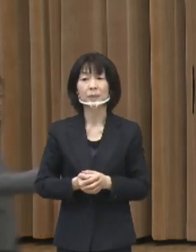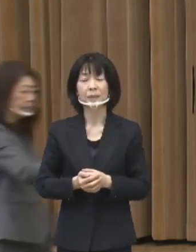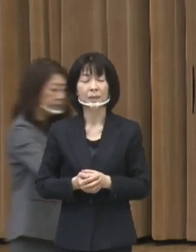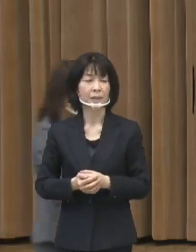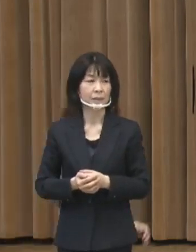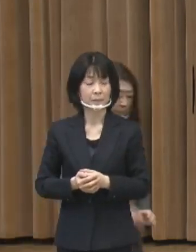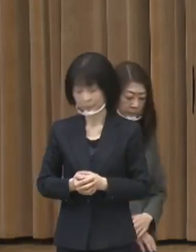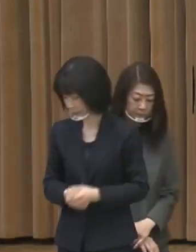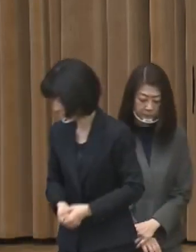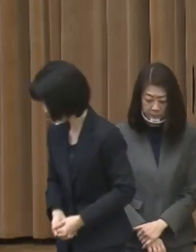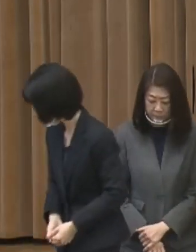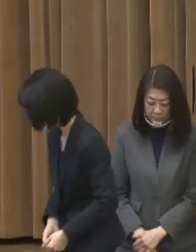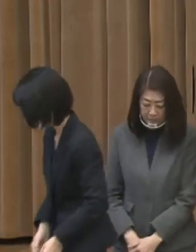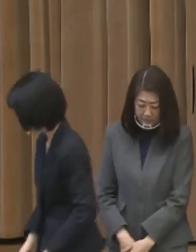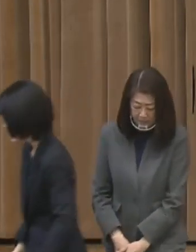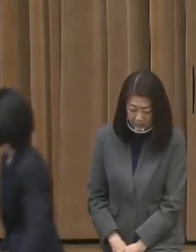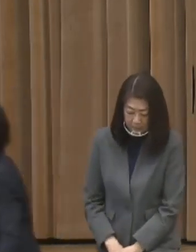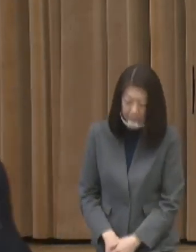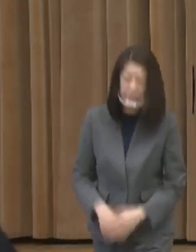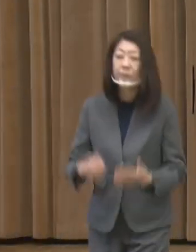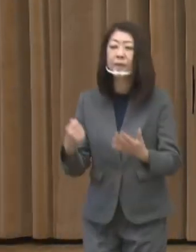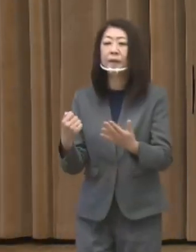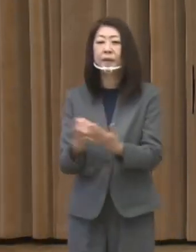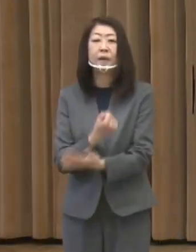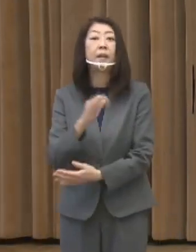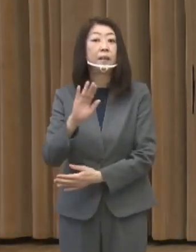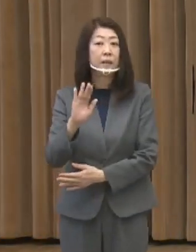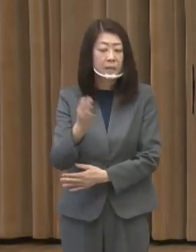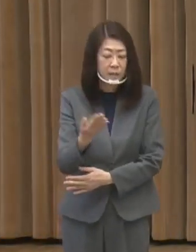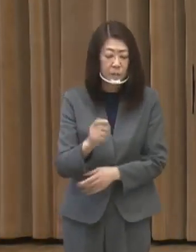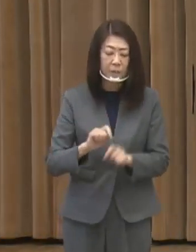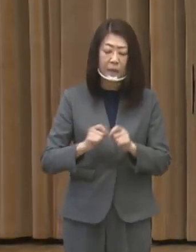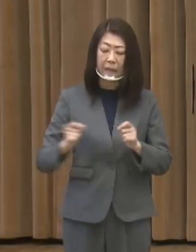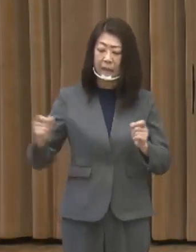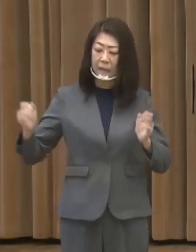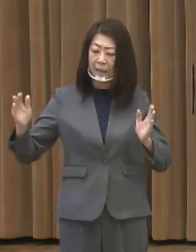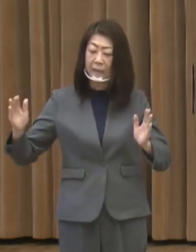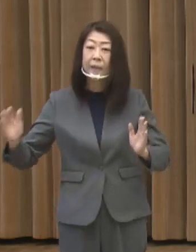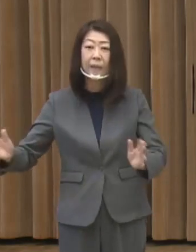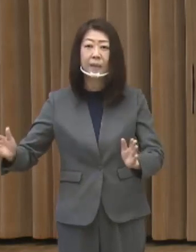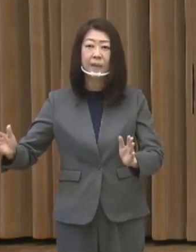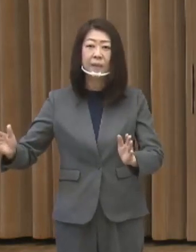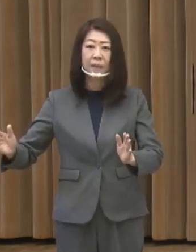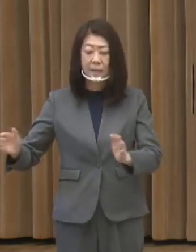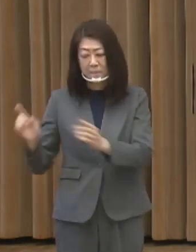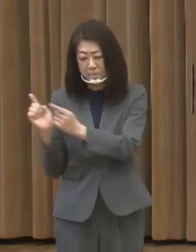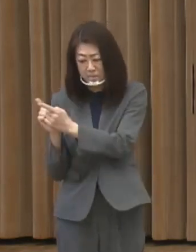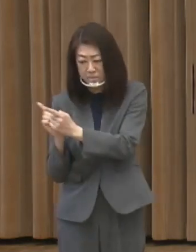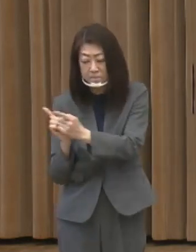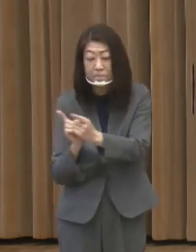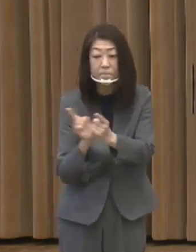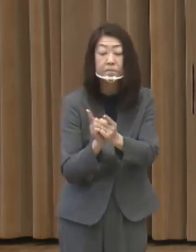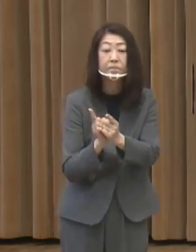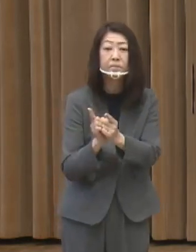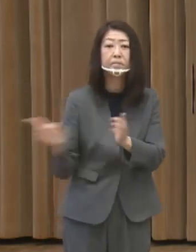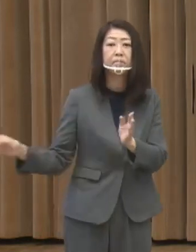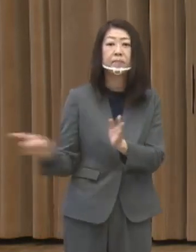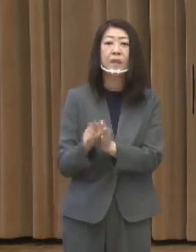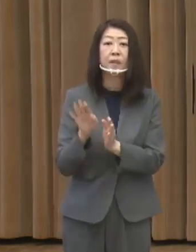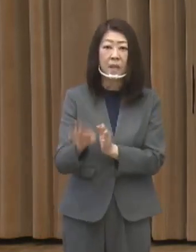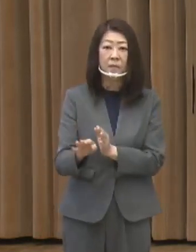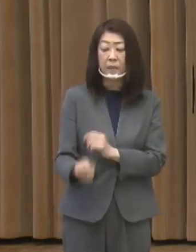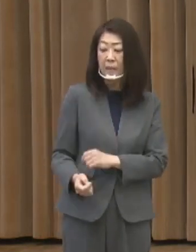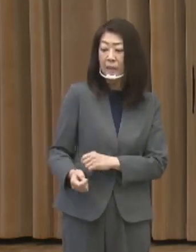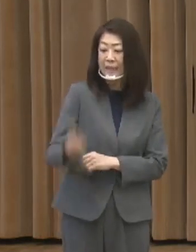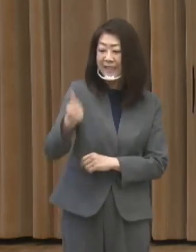残念ながらこれまで長い感染症との戦いが行われていて、緊急事態宣言であるなしにかかわら